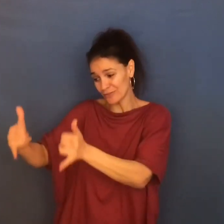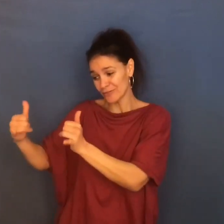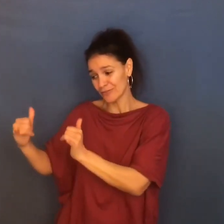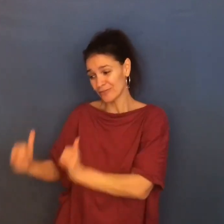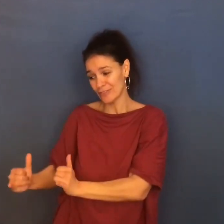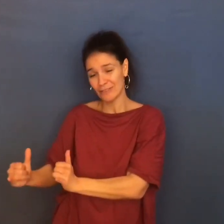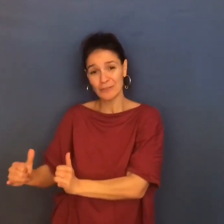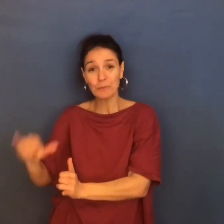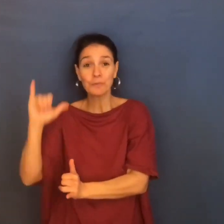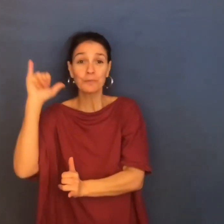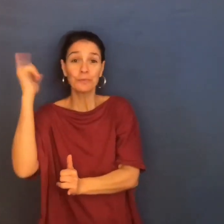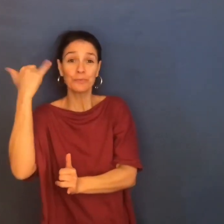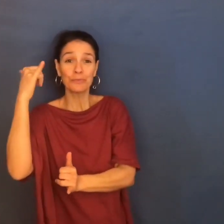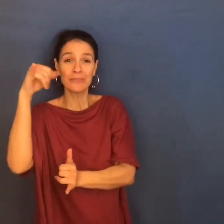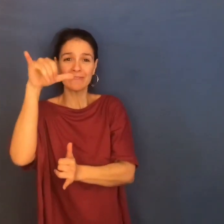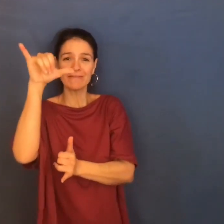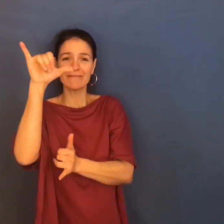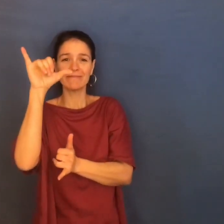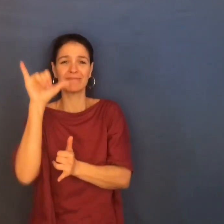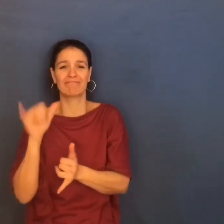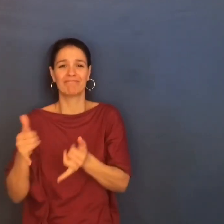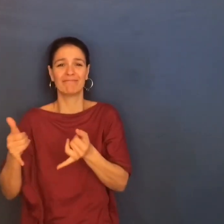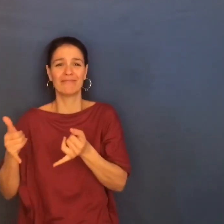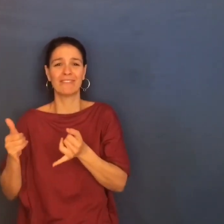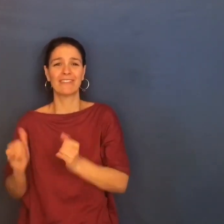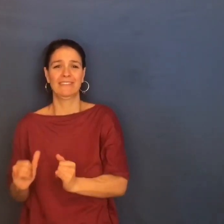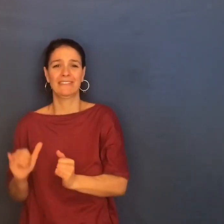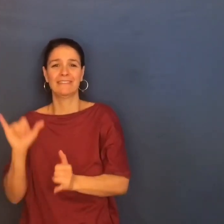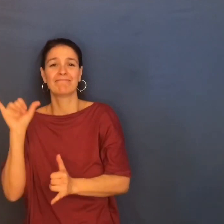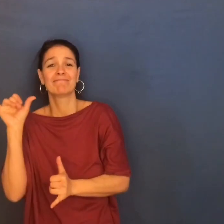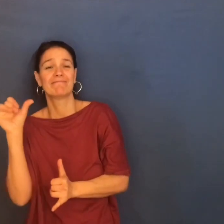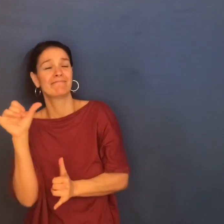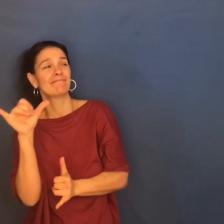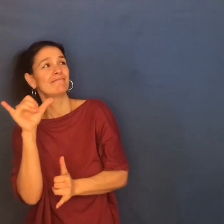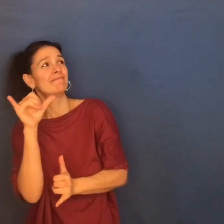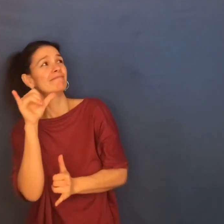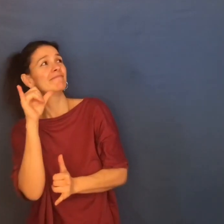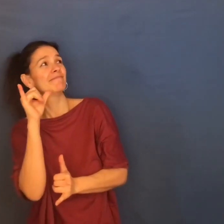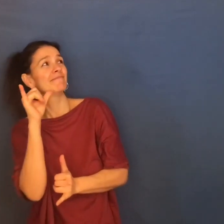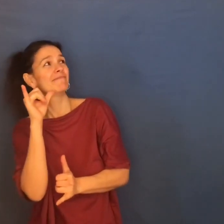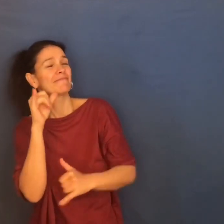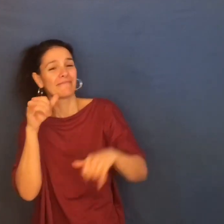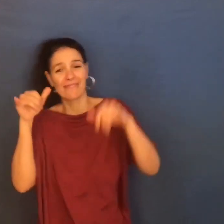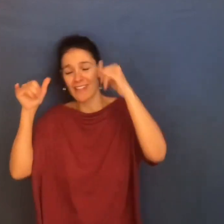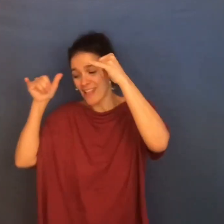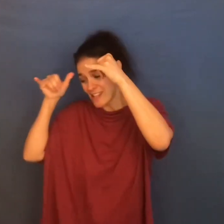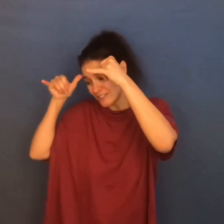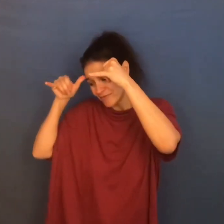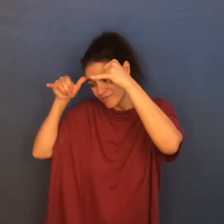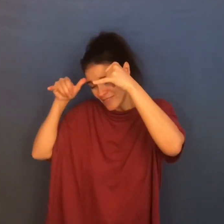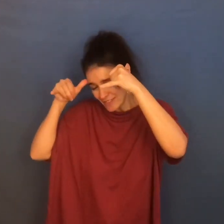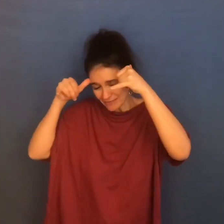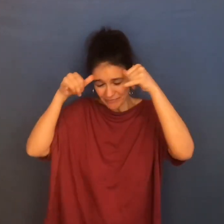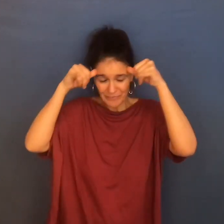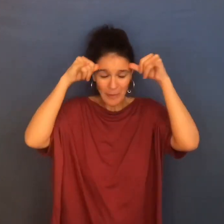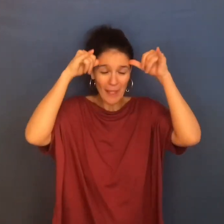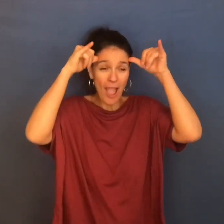À côté d'elle, son amie la poupée était assise sur une chaise et la regardait ruminer.